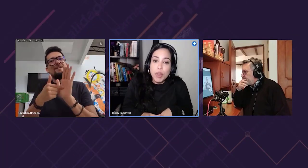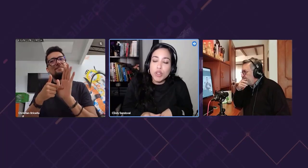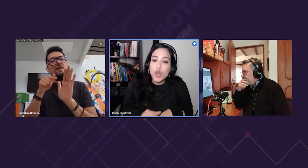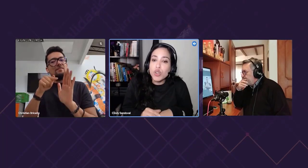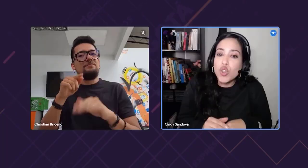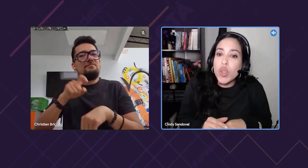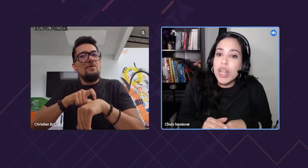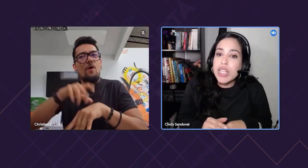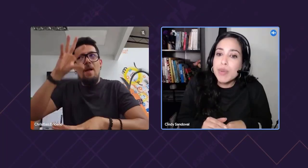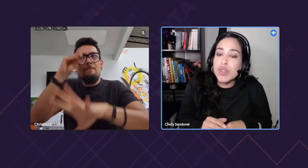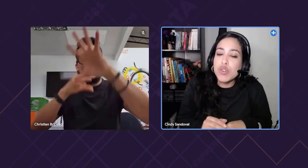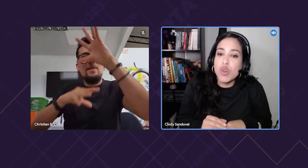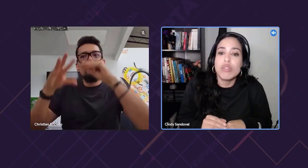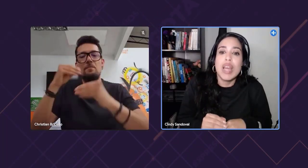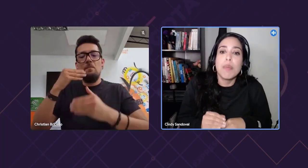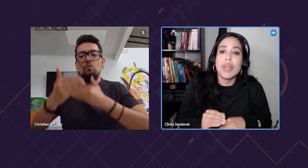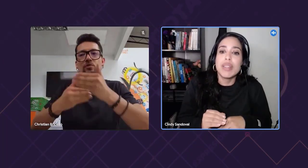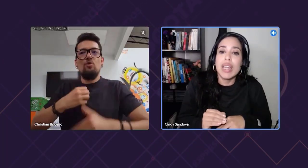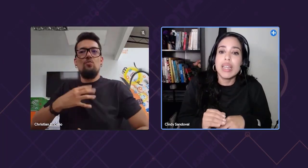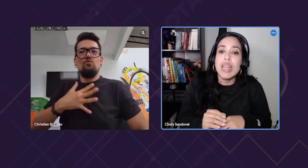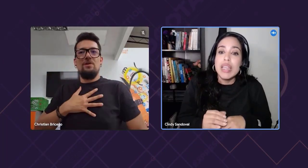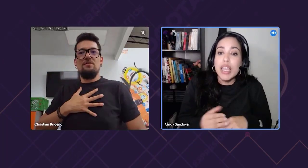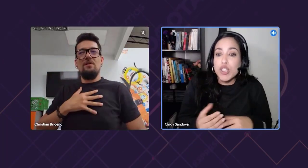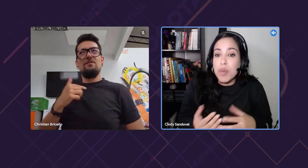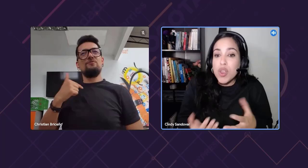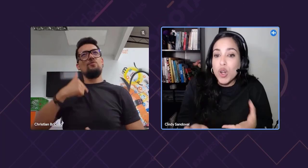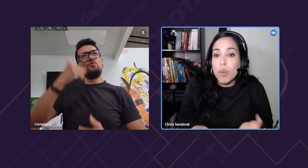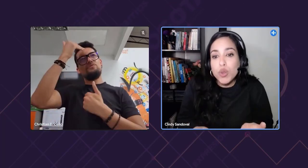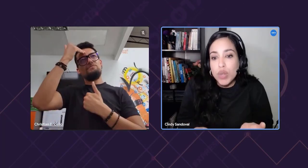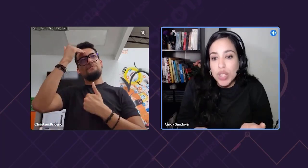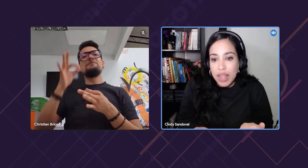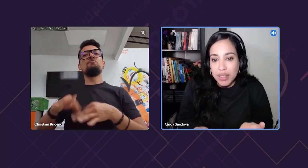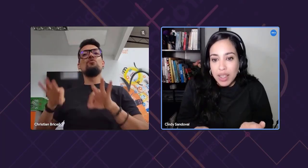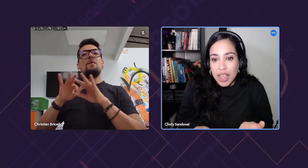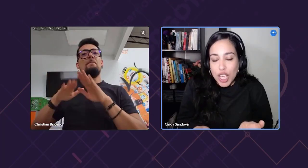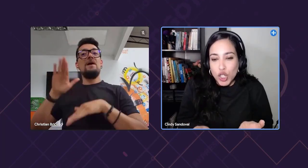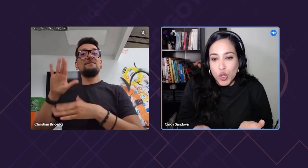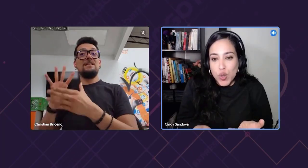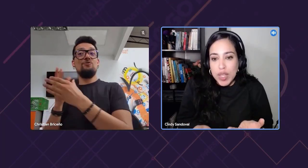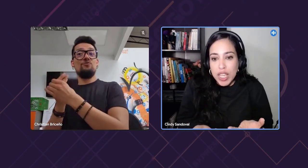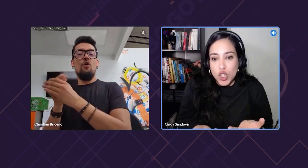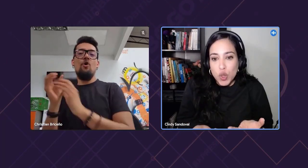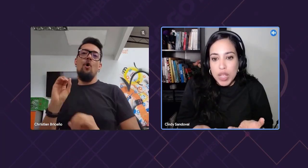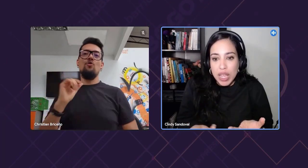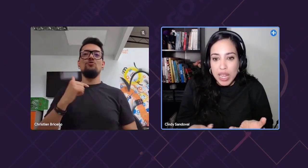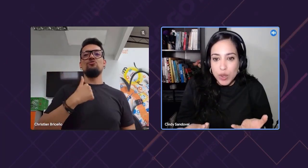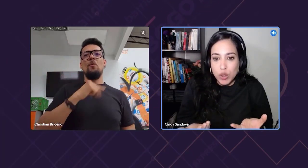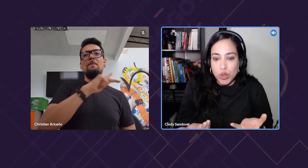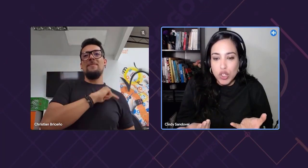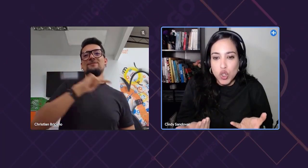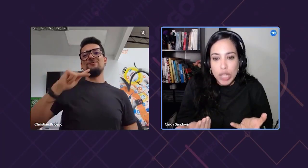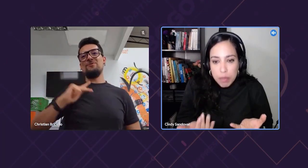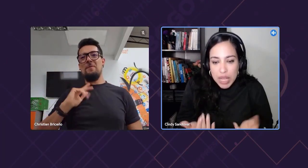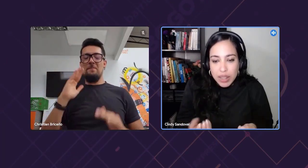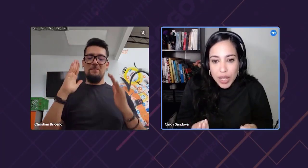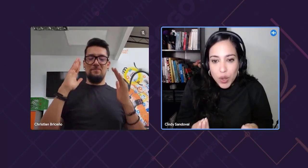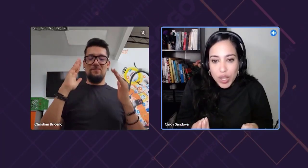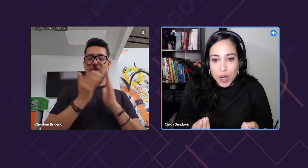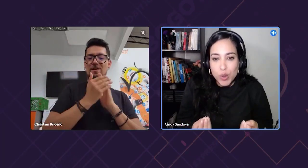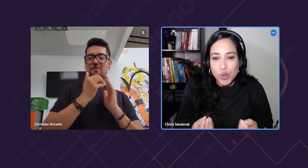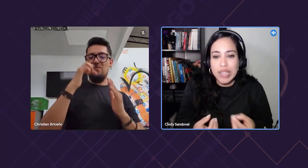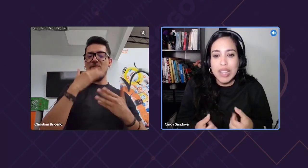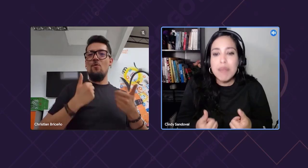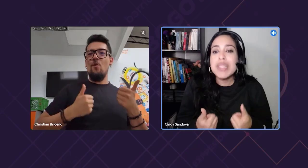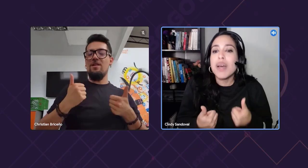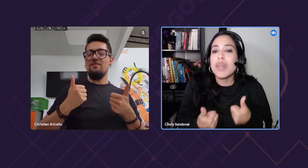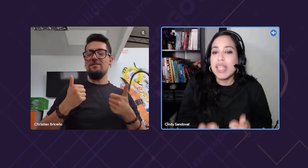experiencia en eso, pero tengo toda la disposición de aprender y ellos me dieron la oportunidad. Entonces ahí yo me dije, listo, entonces yo también tengo